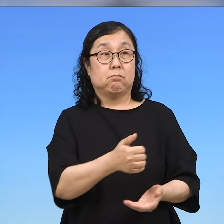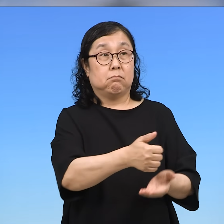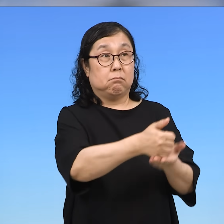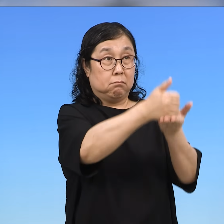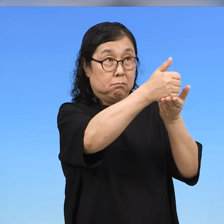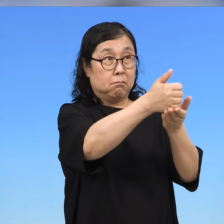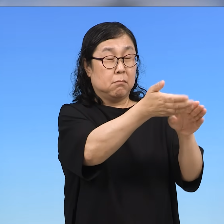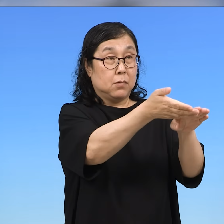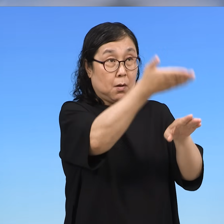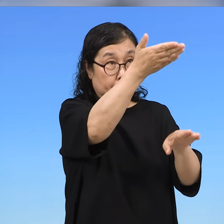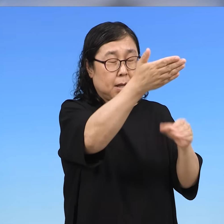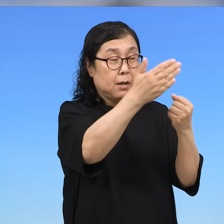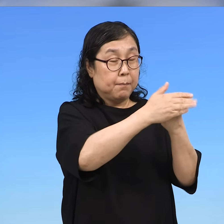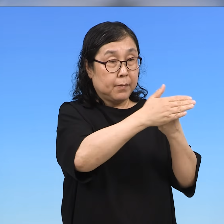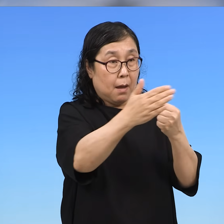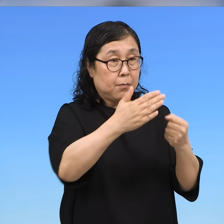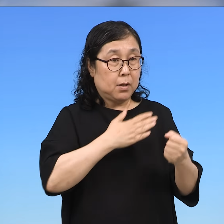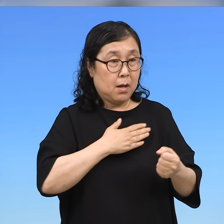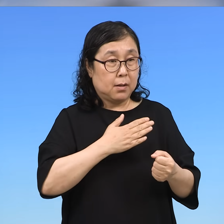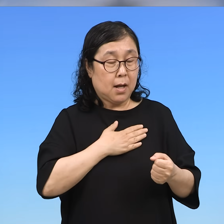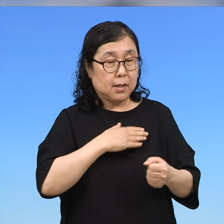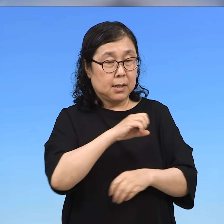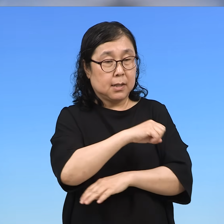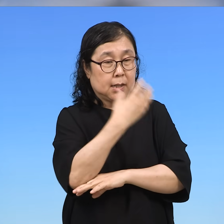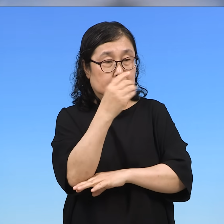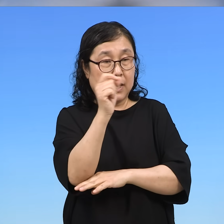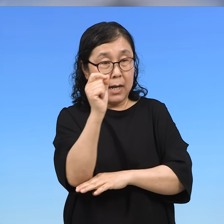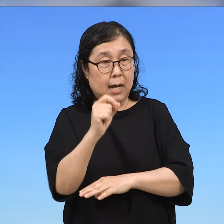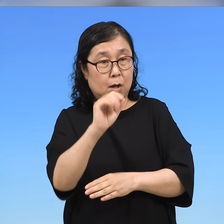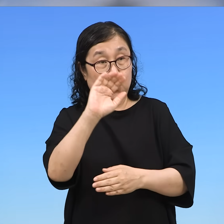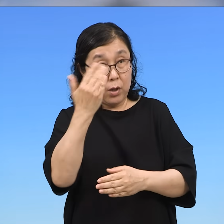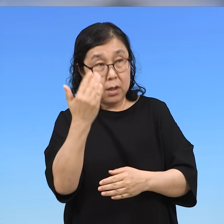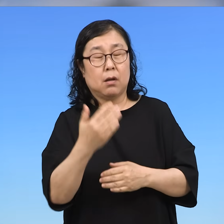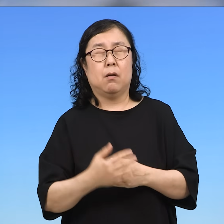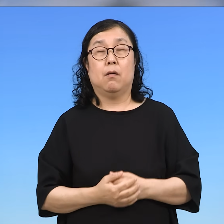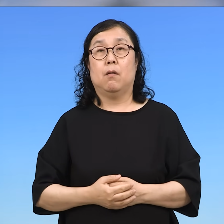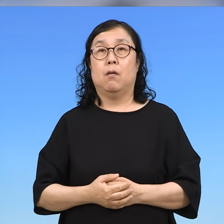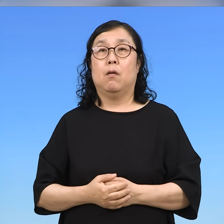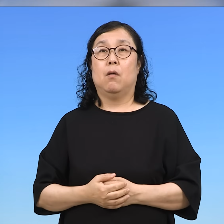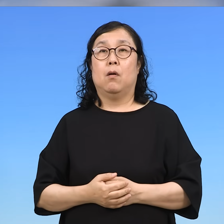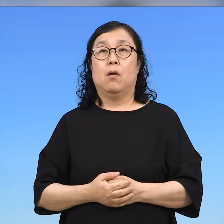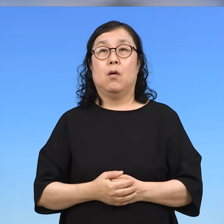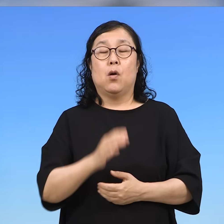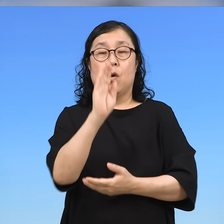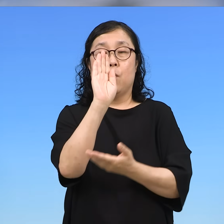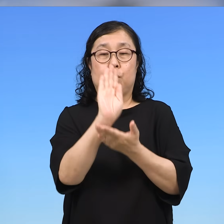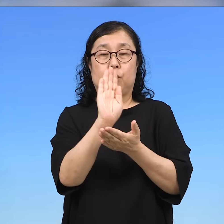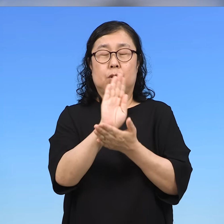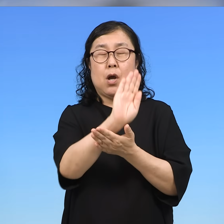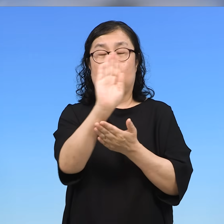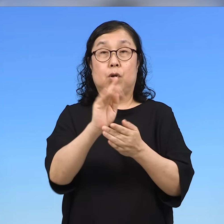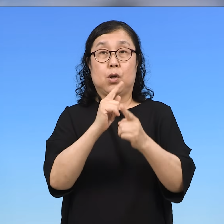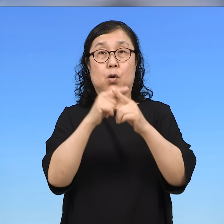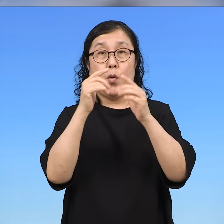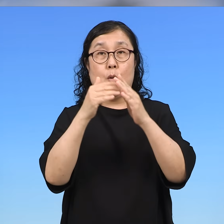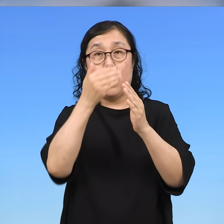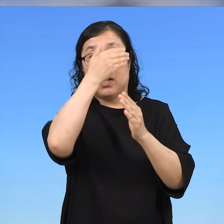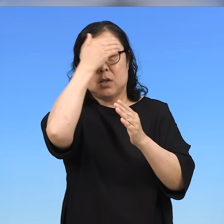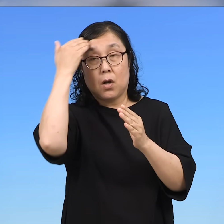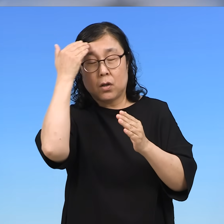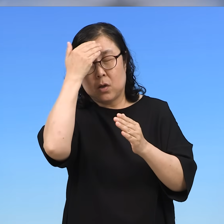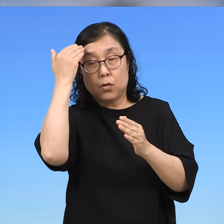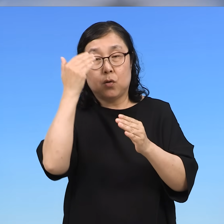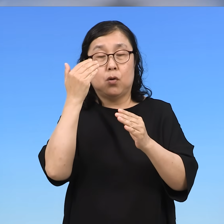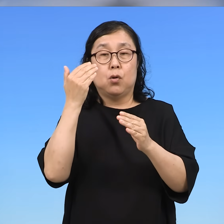때문에요. 이게 제게 굉장히 감동이 되더라고요. 분당 우리 교회 청년들 중에 지금 신학교